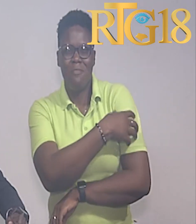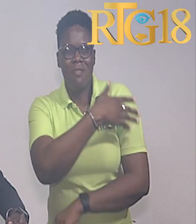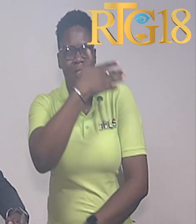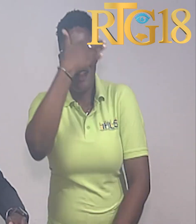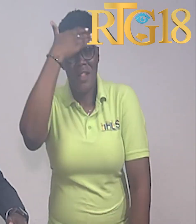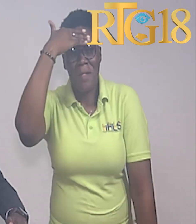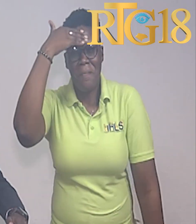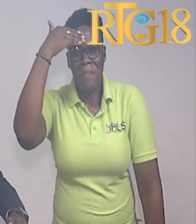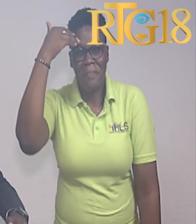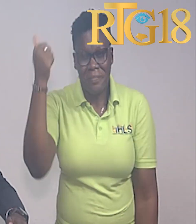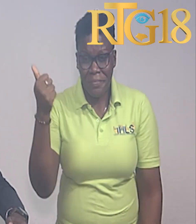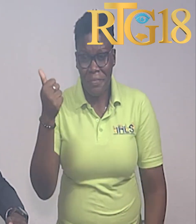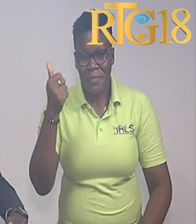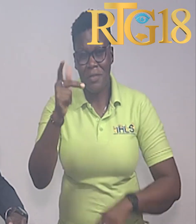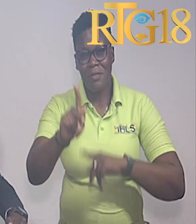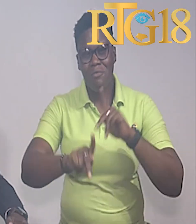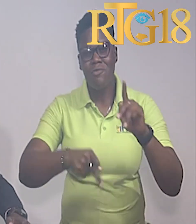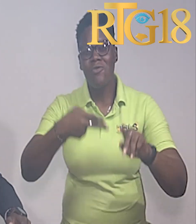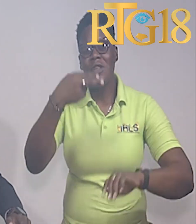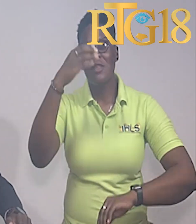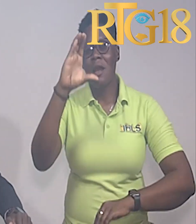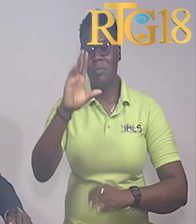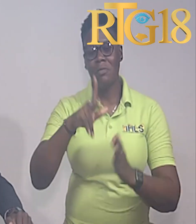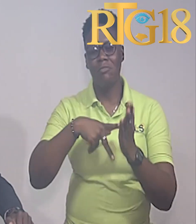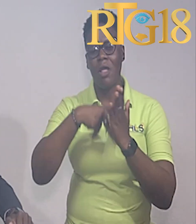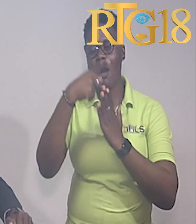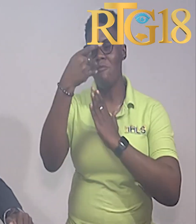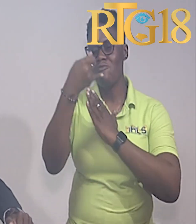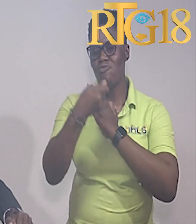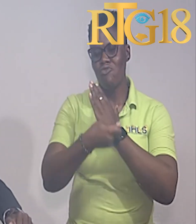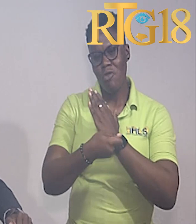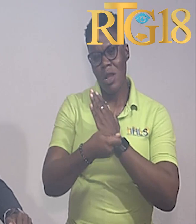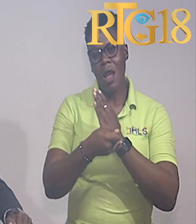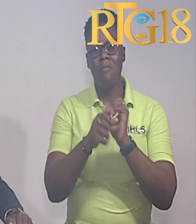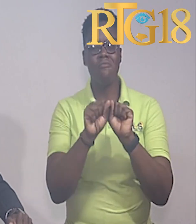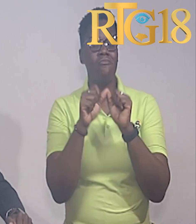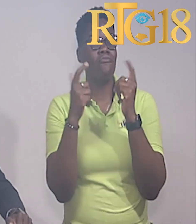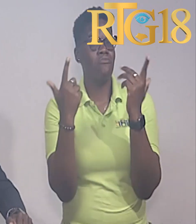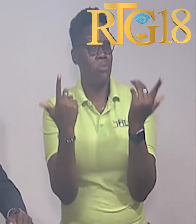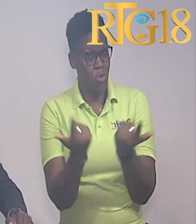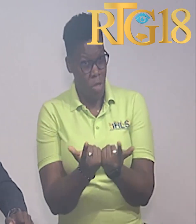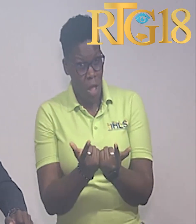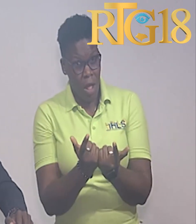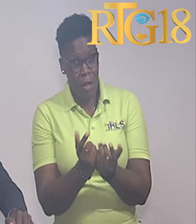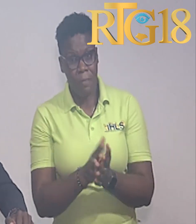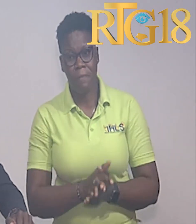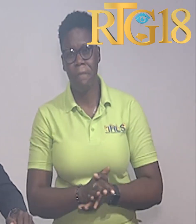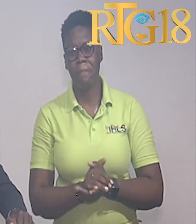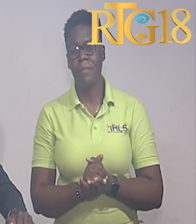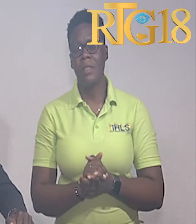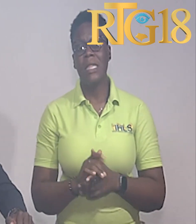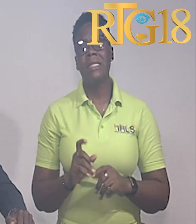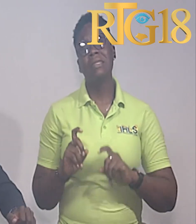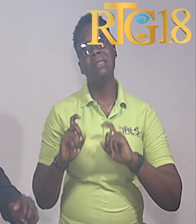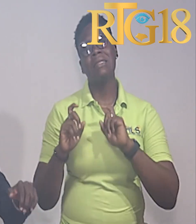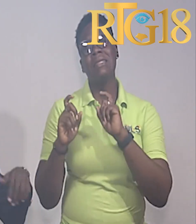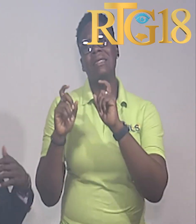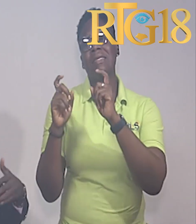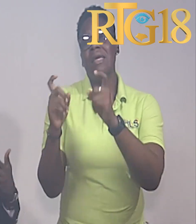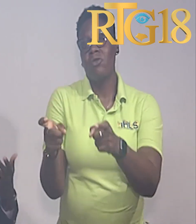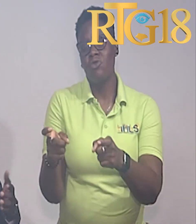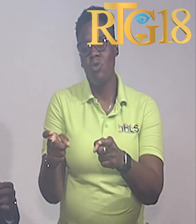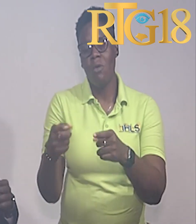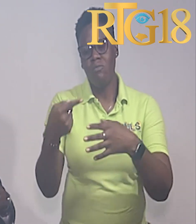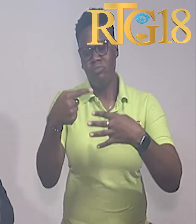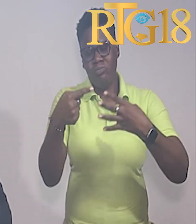oublié mon handicapé dans le programme apaisement social, dans la subvention que a baillé, et dans